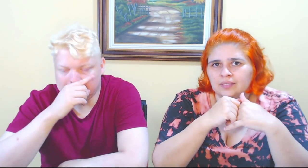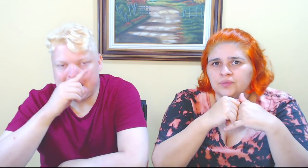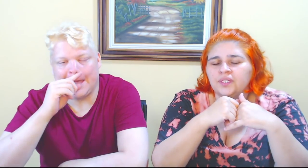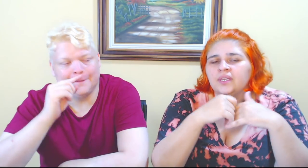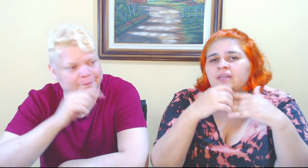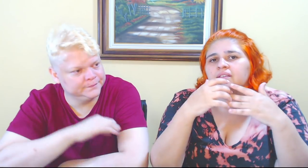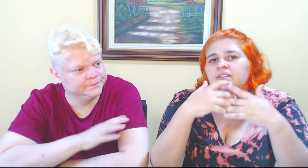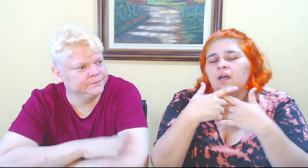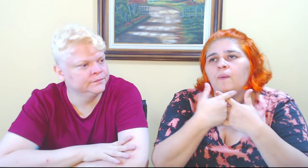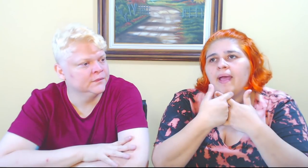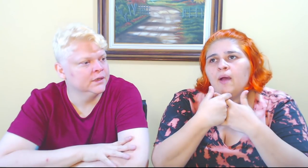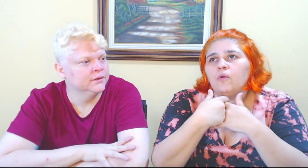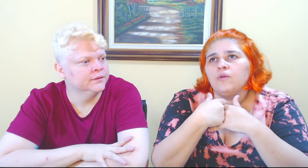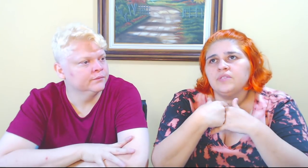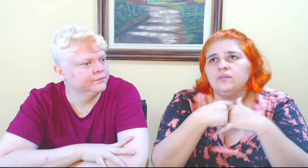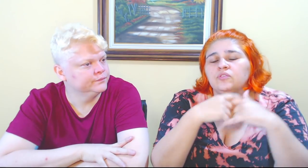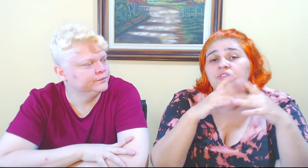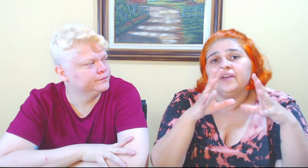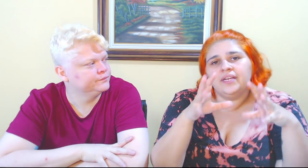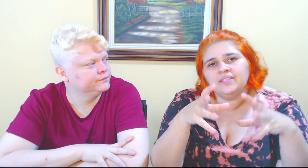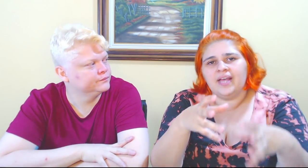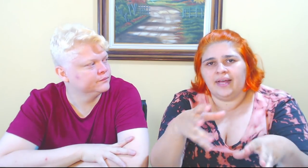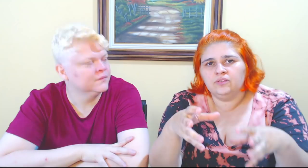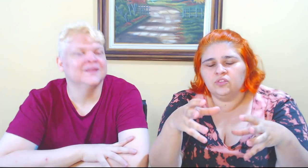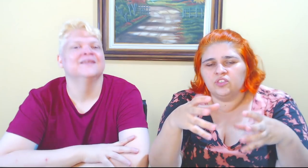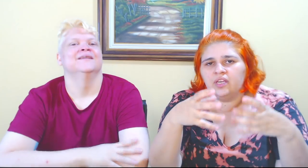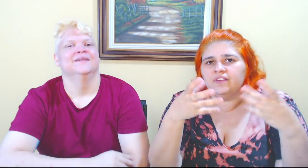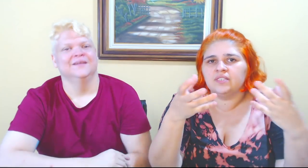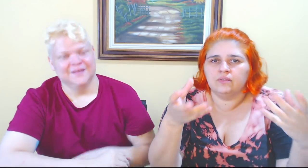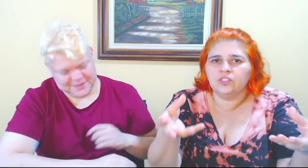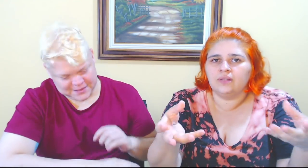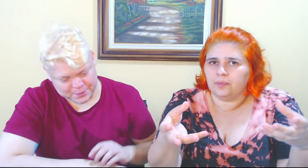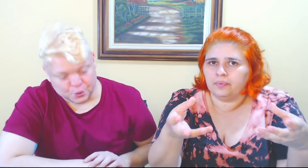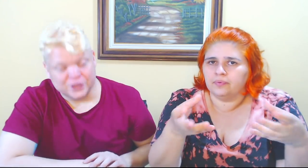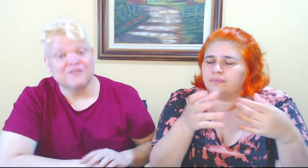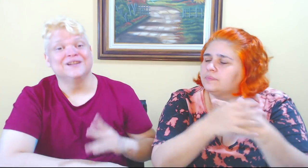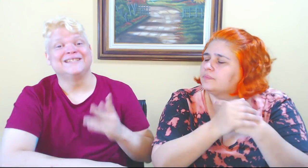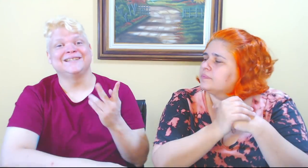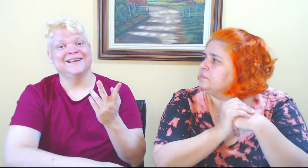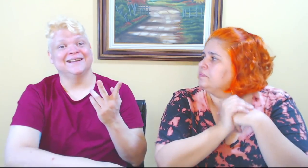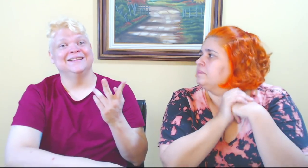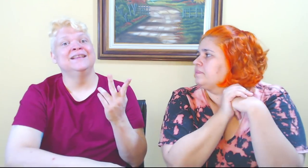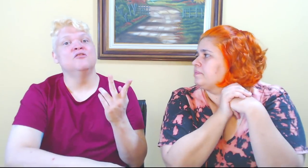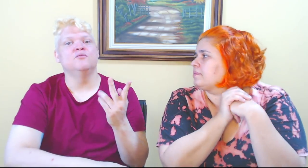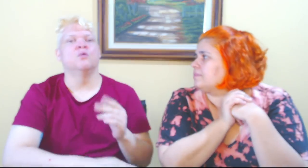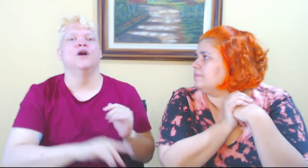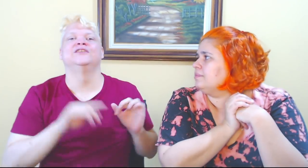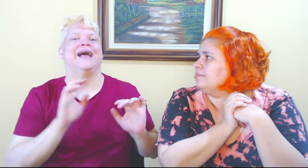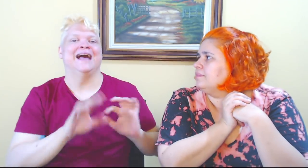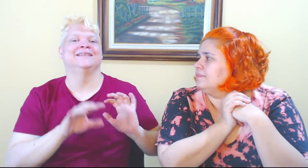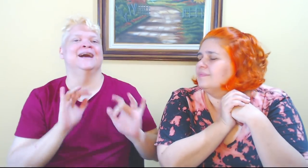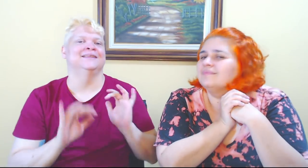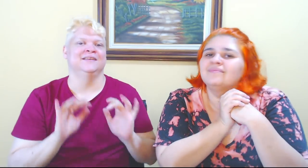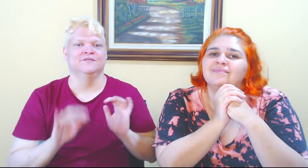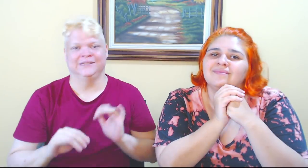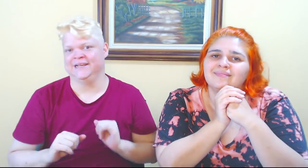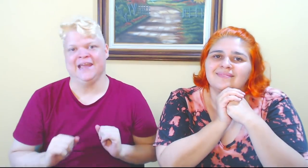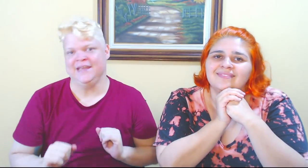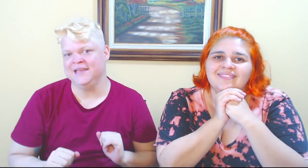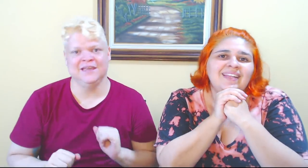Então é um conceito Diferenciado De reversão de tempo Porque você Não bota A data que você quer ir E